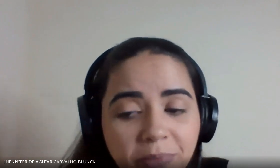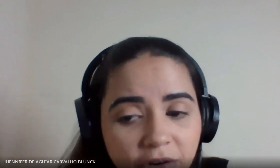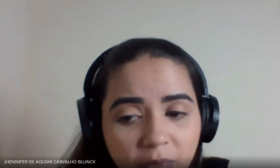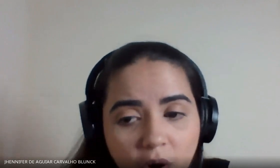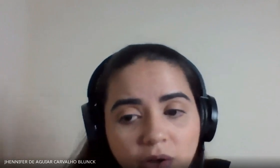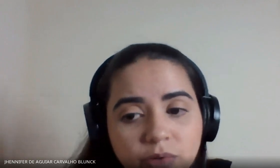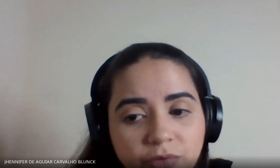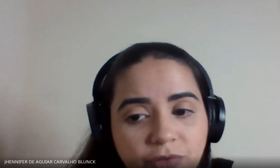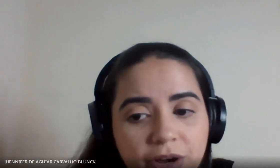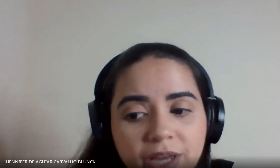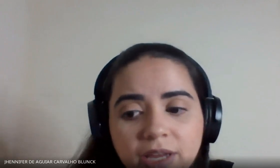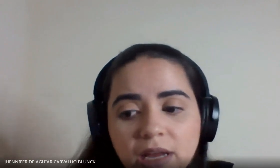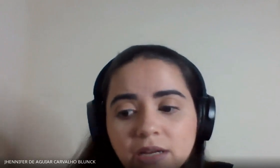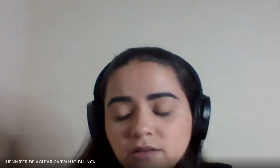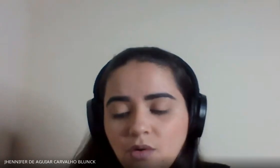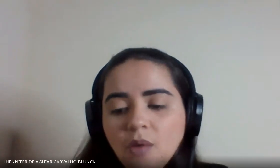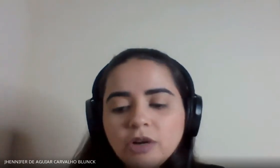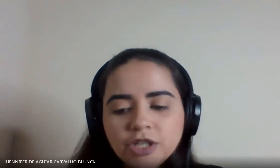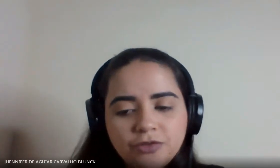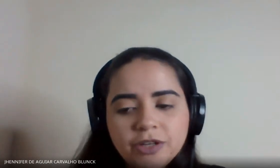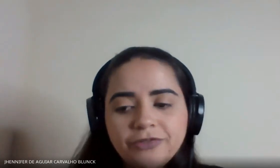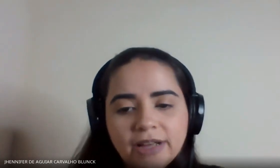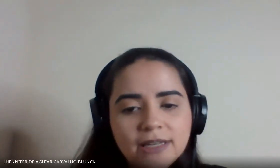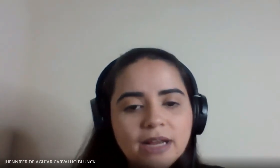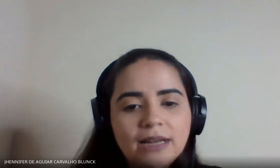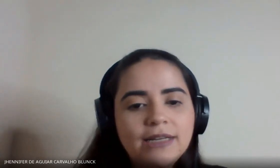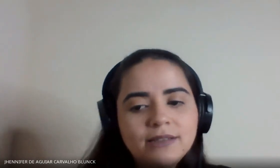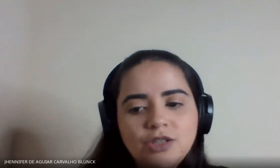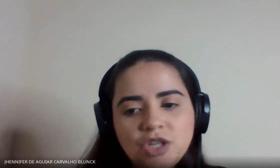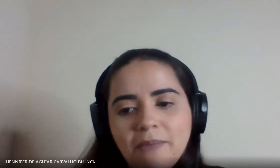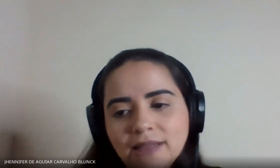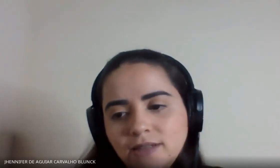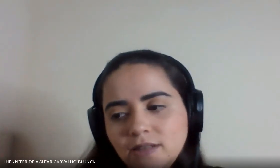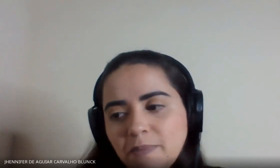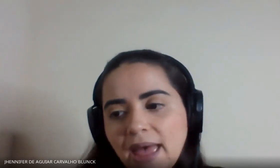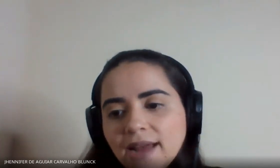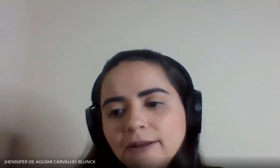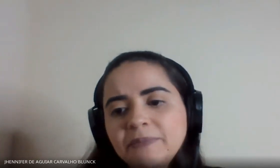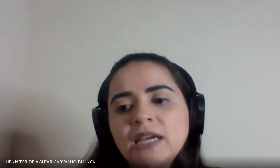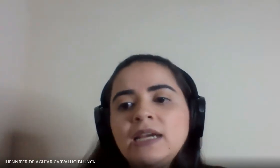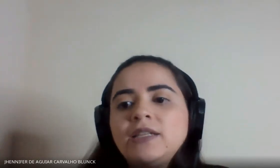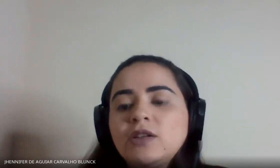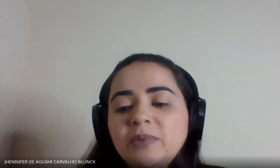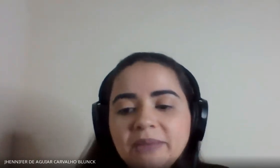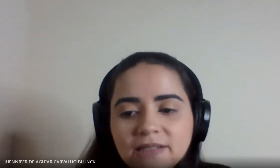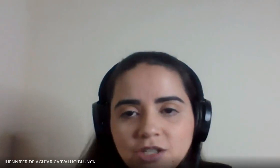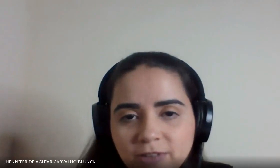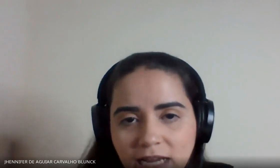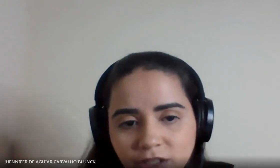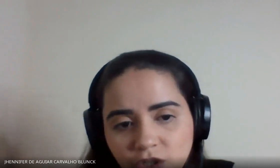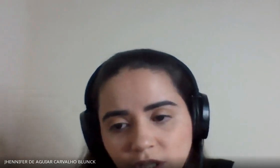O primeiro módulo foi, como a gente foi fazendo aquela lista de chamada de espera, então as